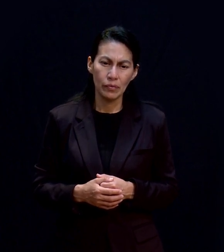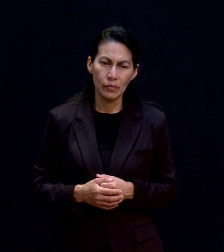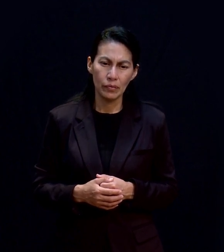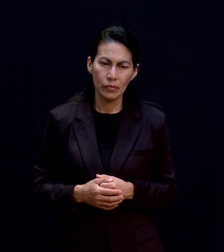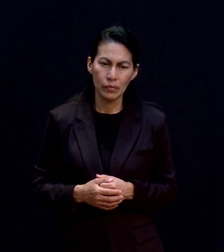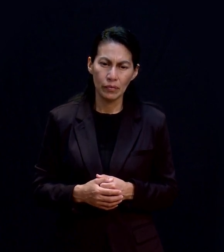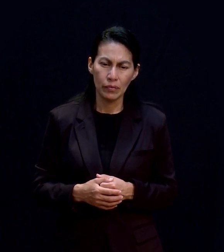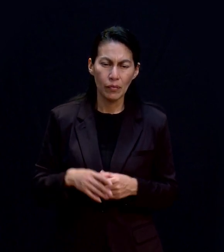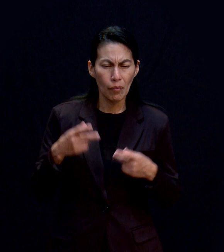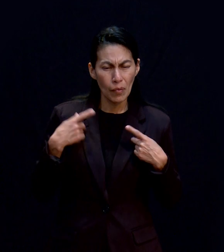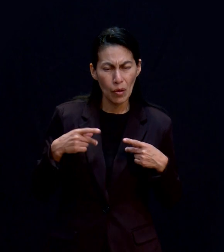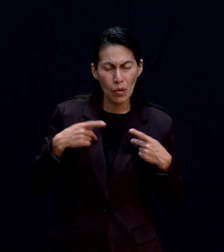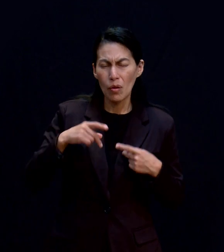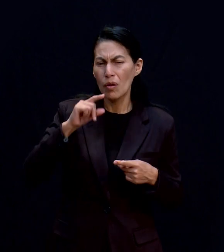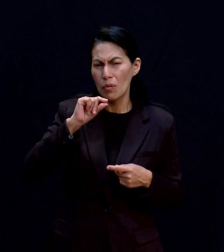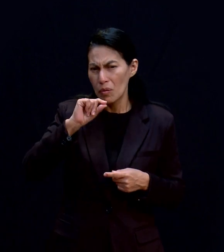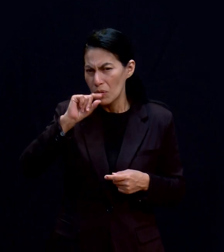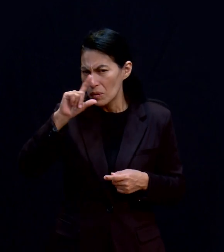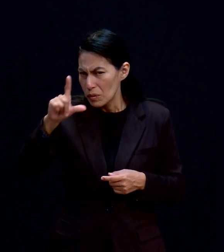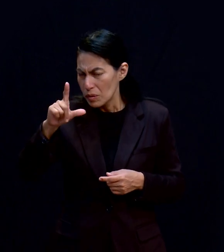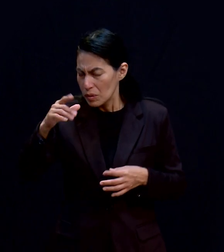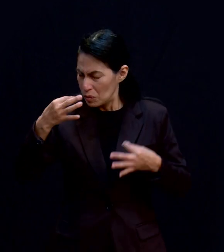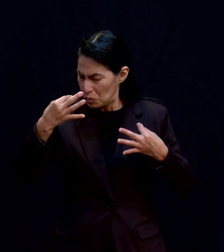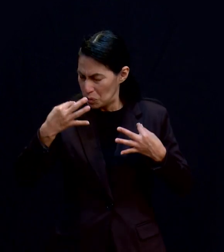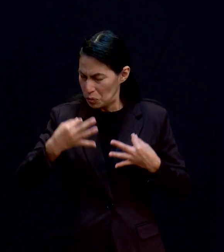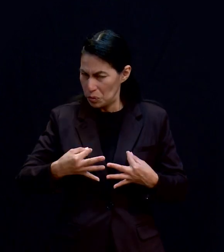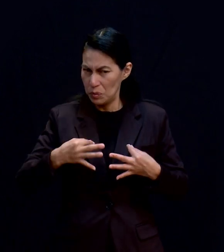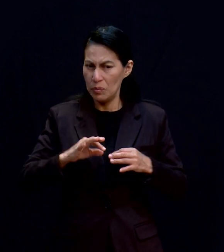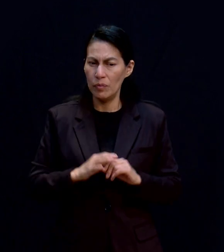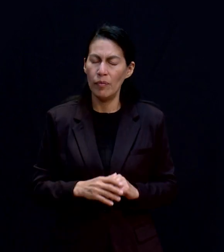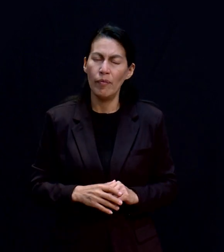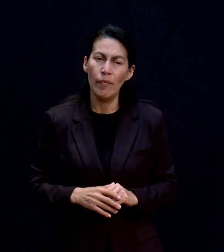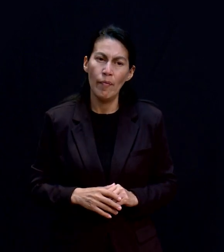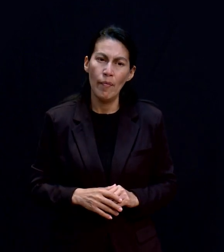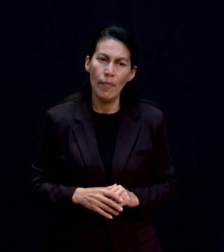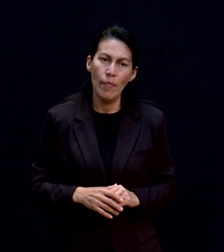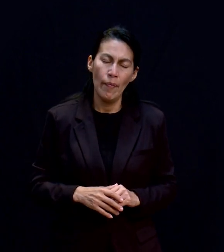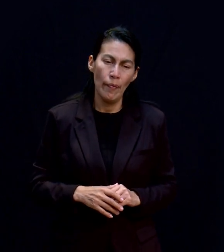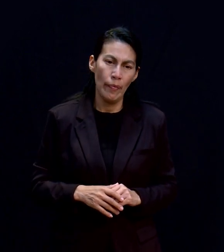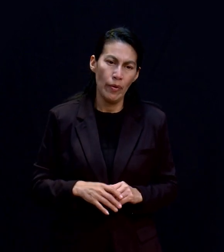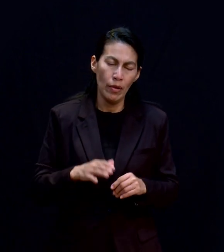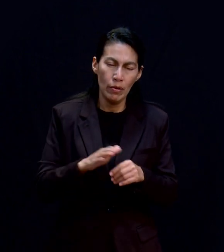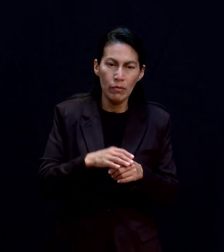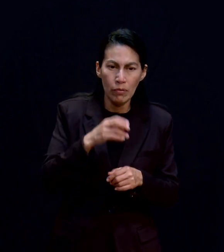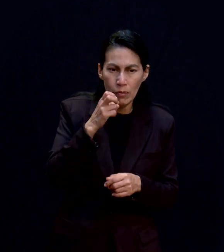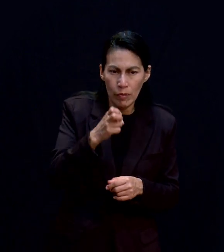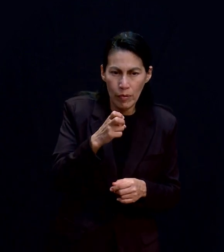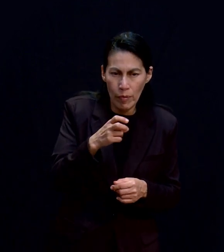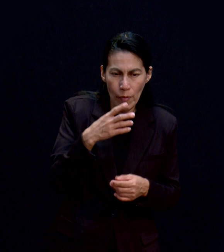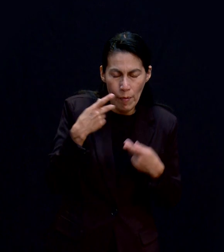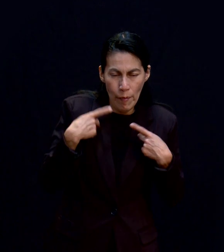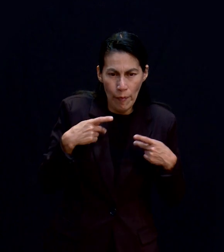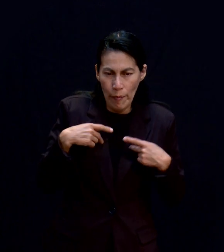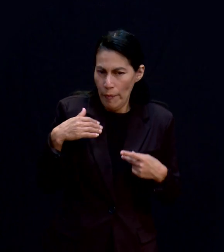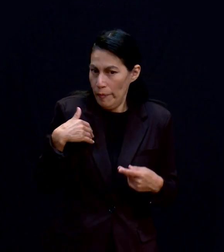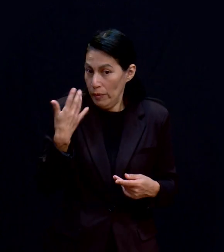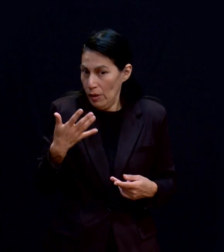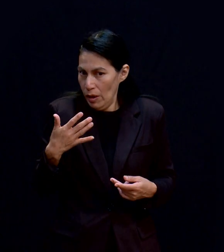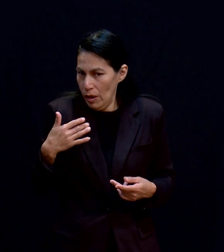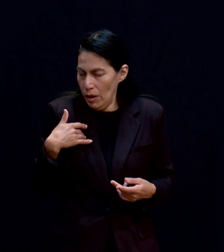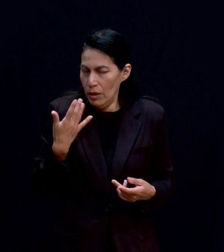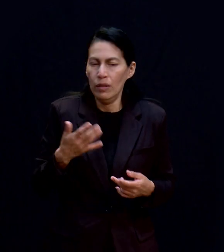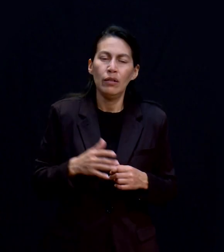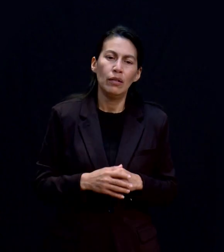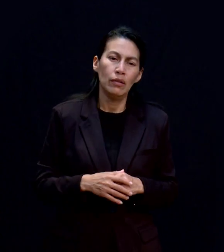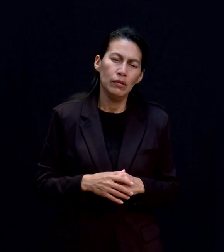con ayudas de profesionistas de alta calidad es cierto y es por eso que se logran